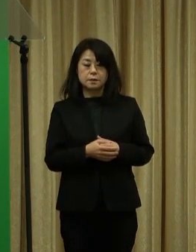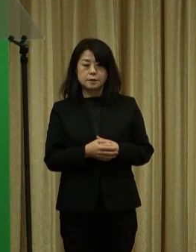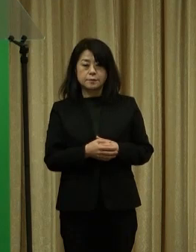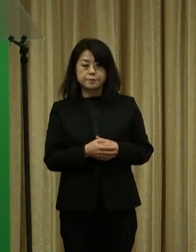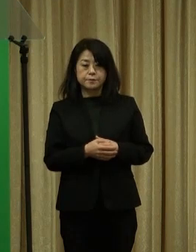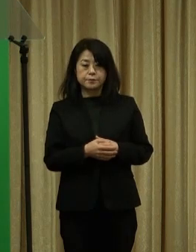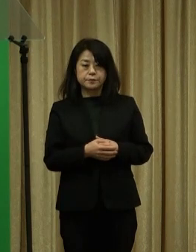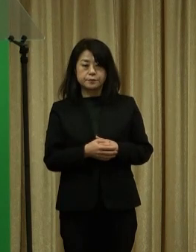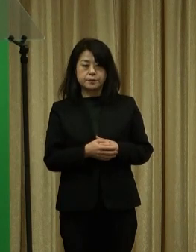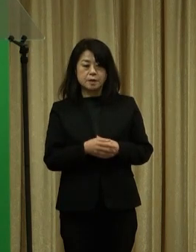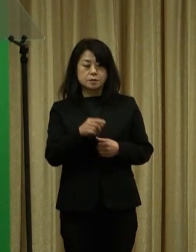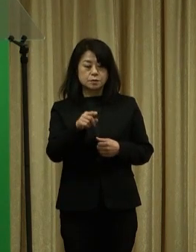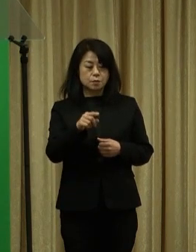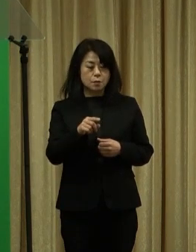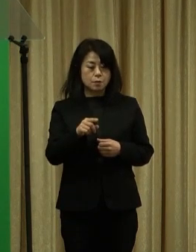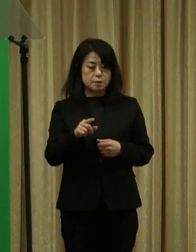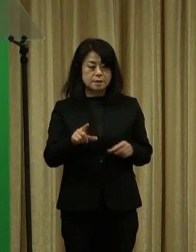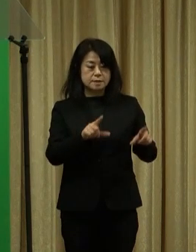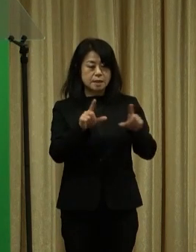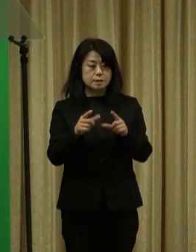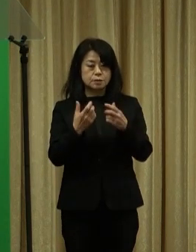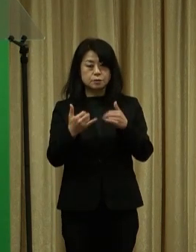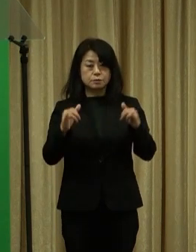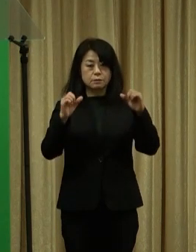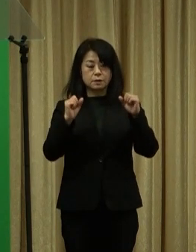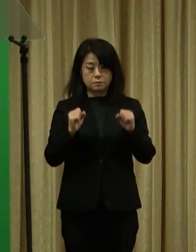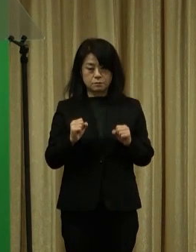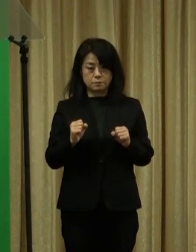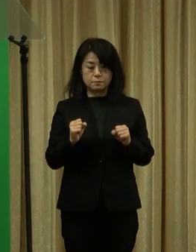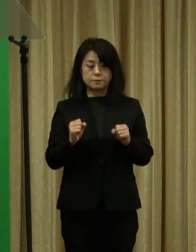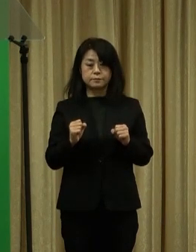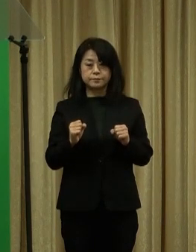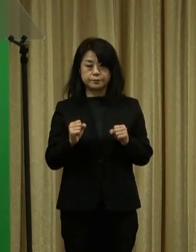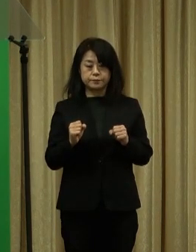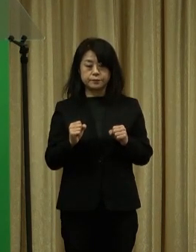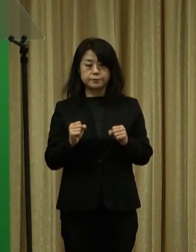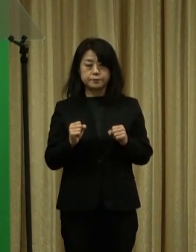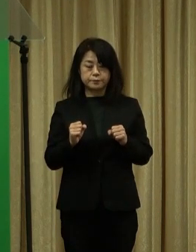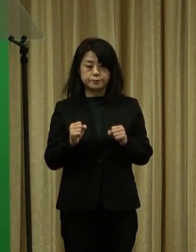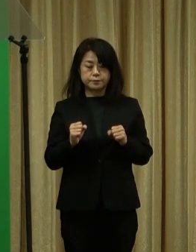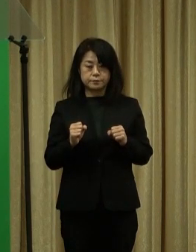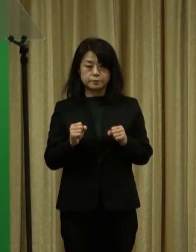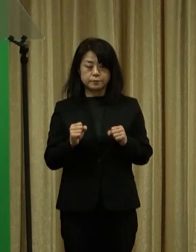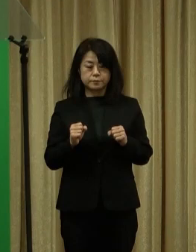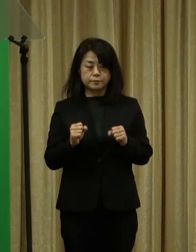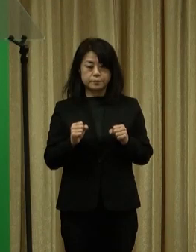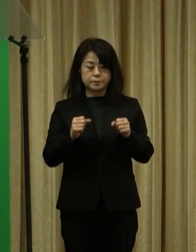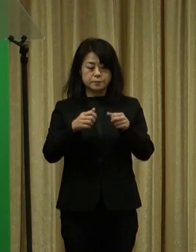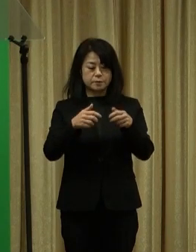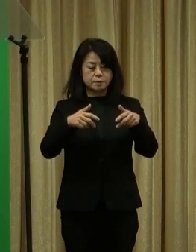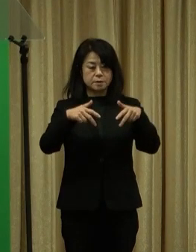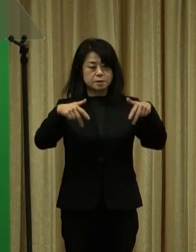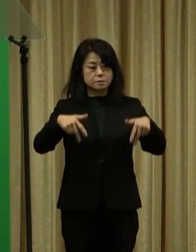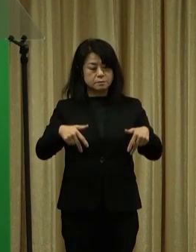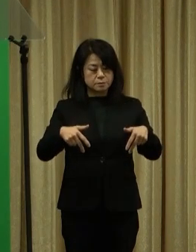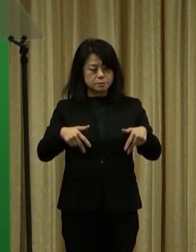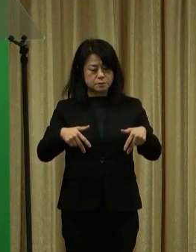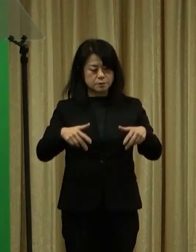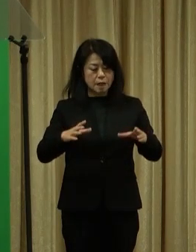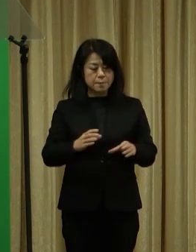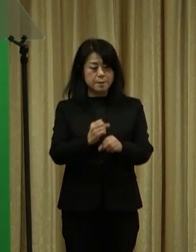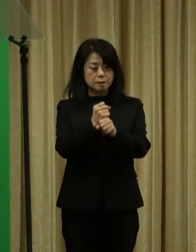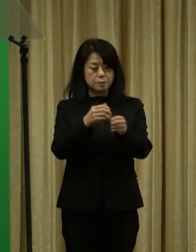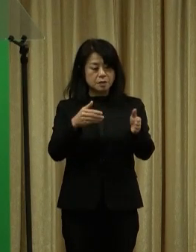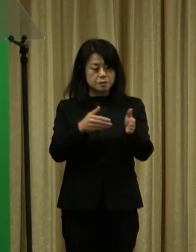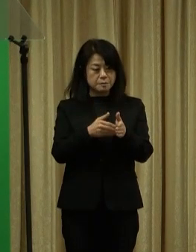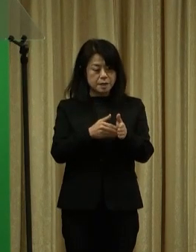多くのそこに住民が住んでおられるわけですから、スキームがまとまるまで紆余曲折があったと聞い